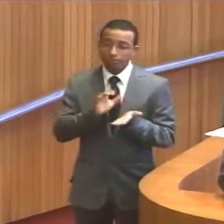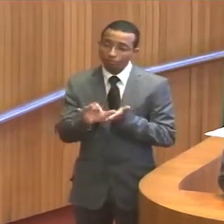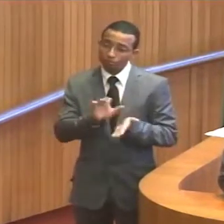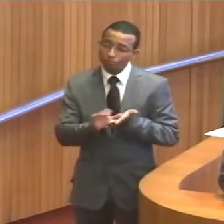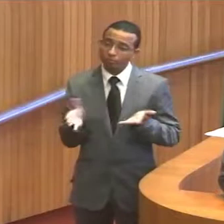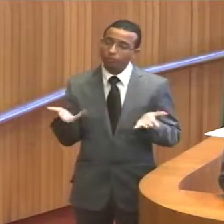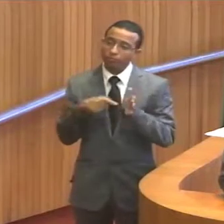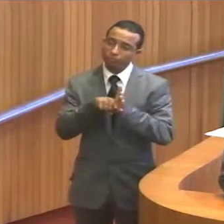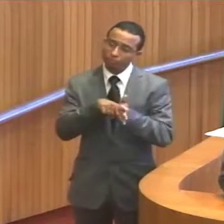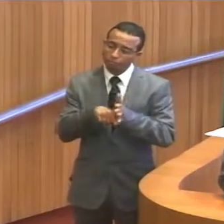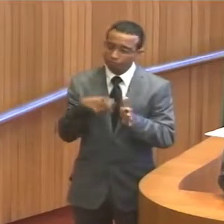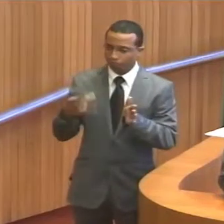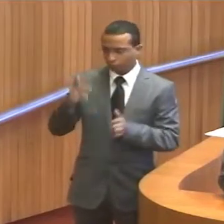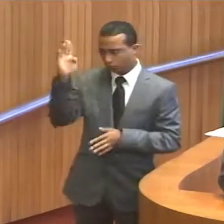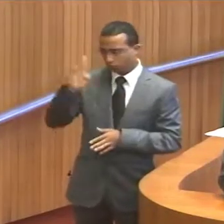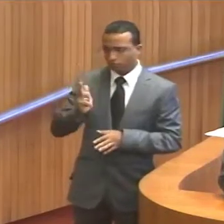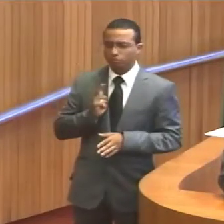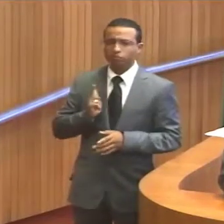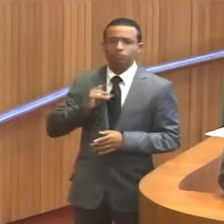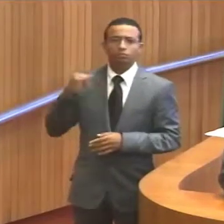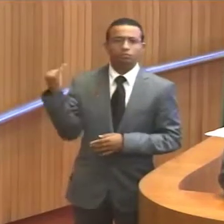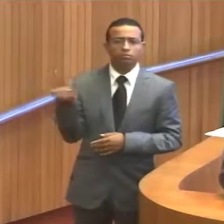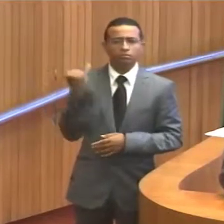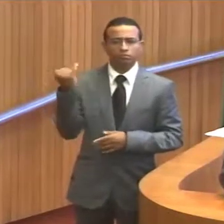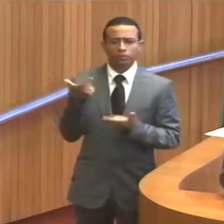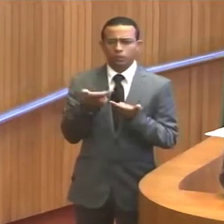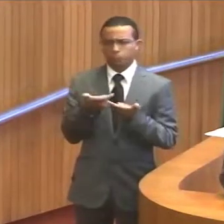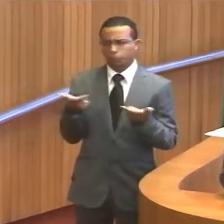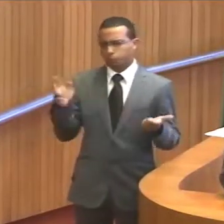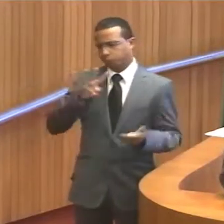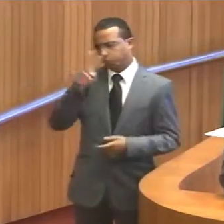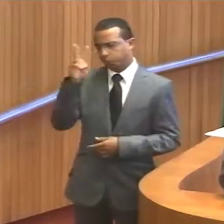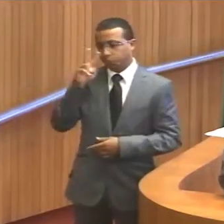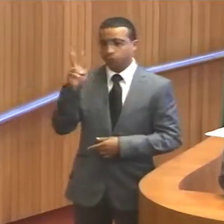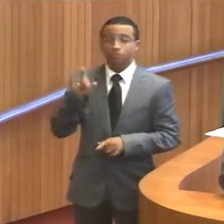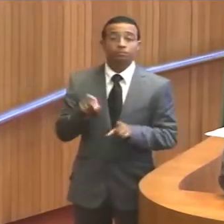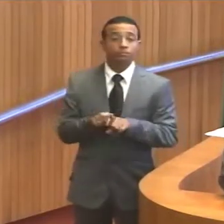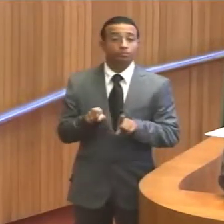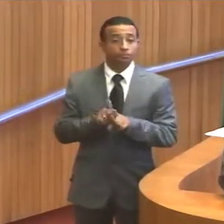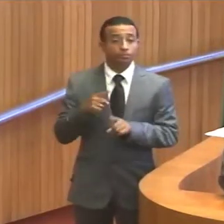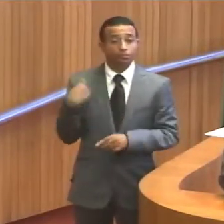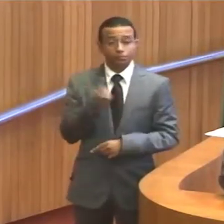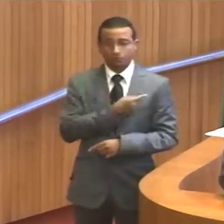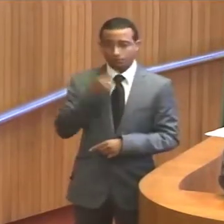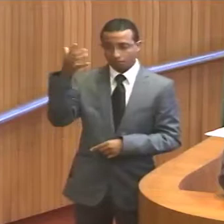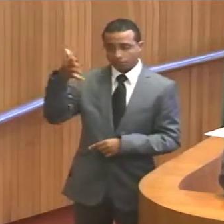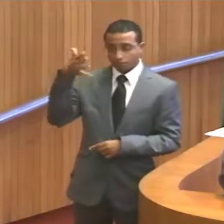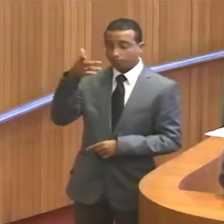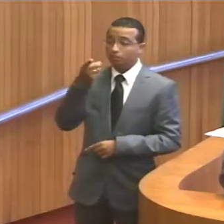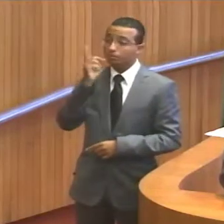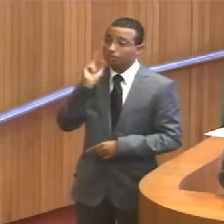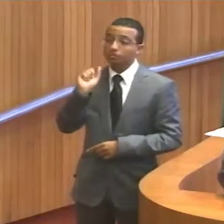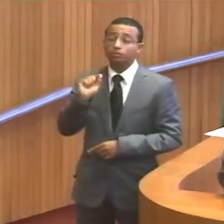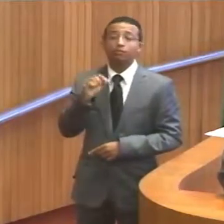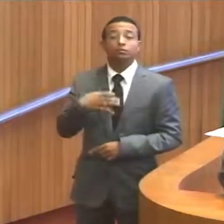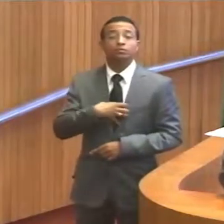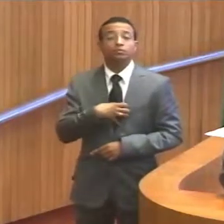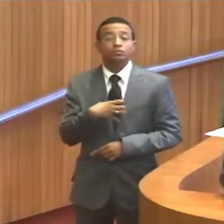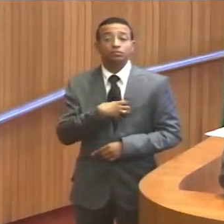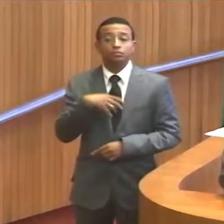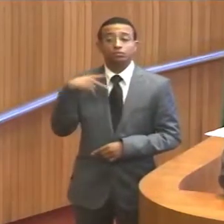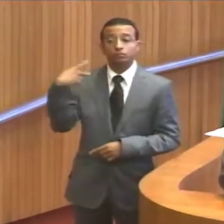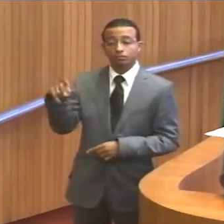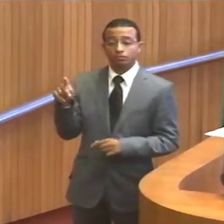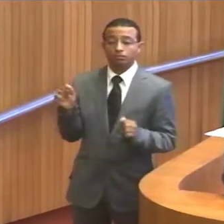nós temos um destaque muito grande. Mostrou também o nosso palestrante ontem a maneira como